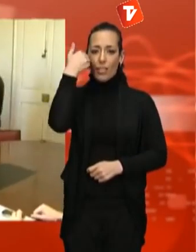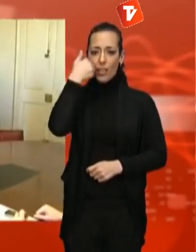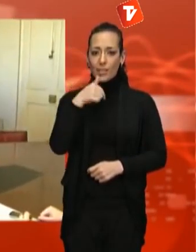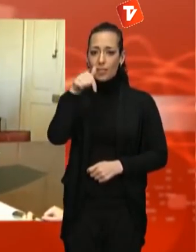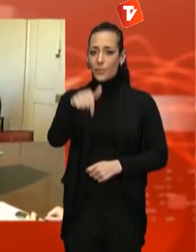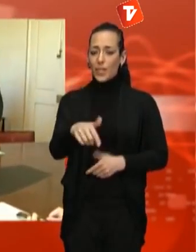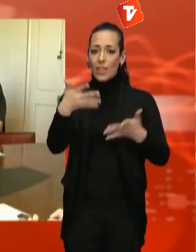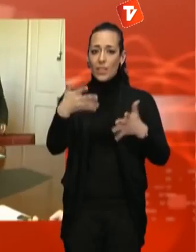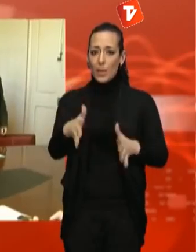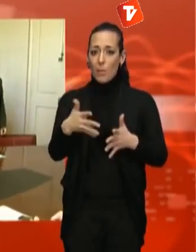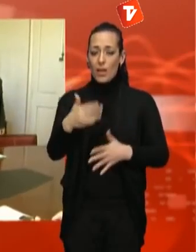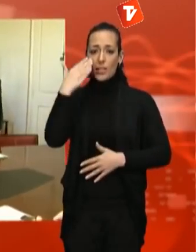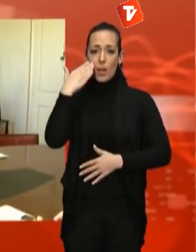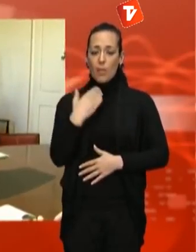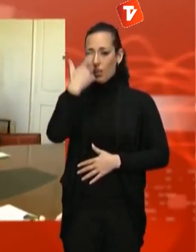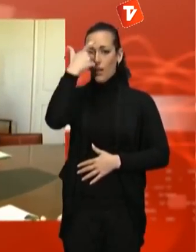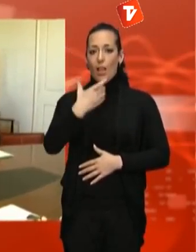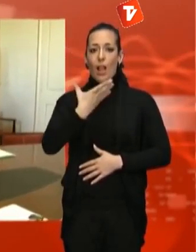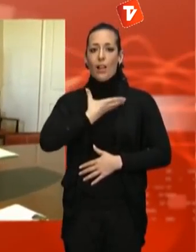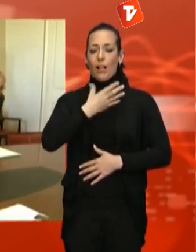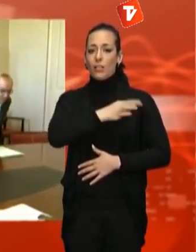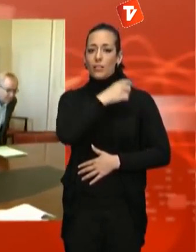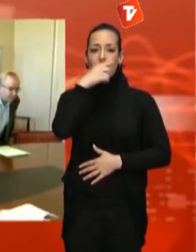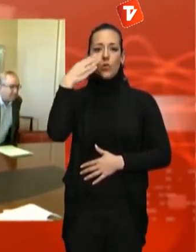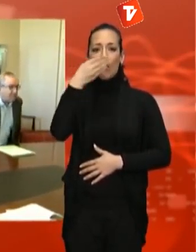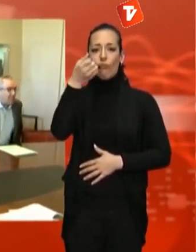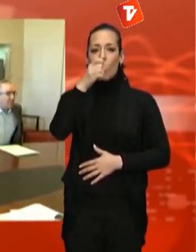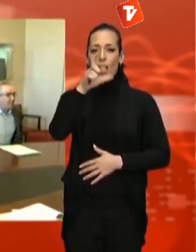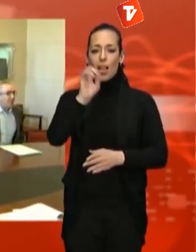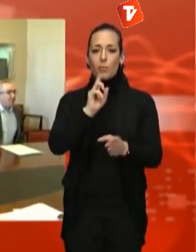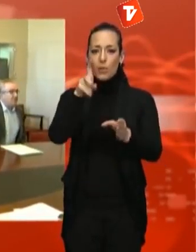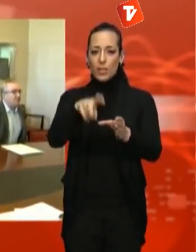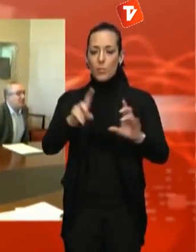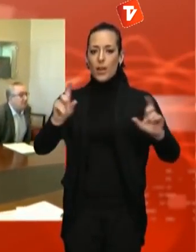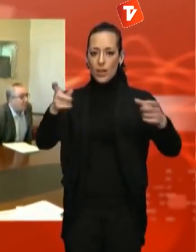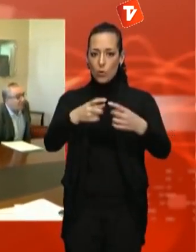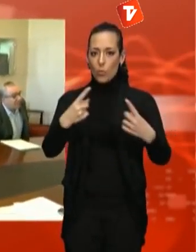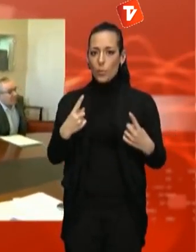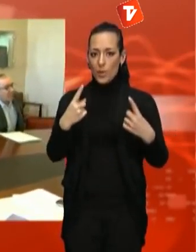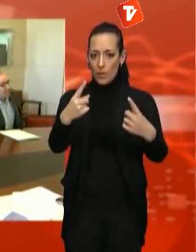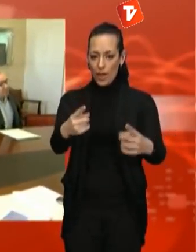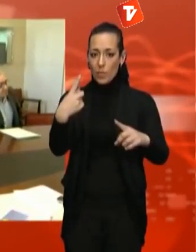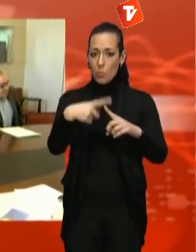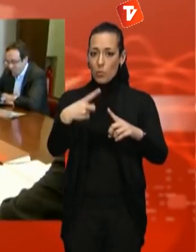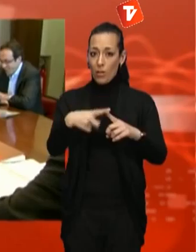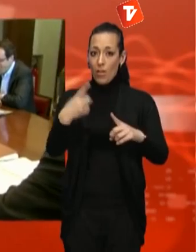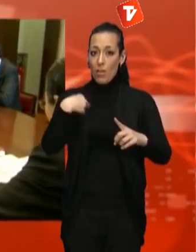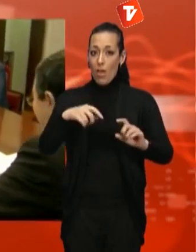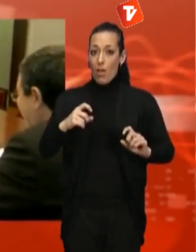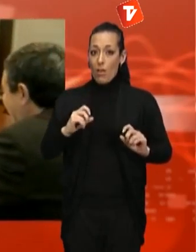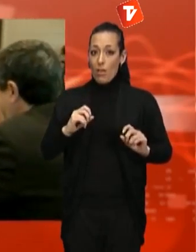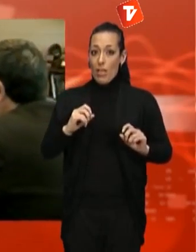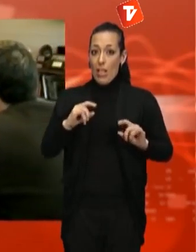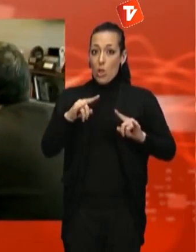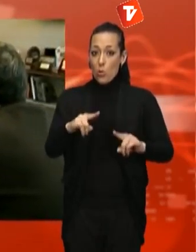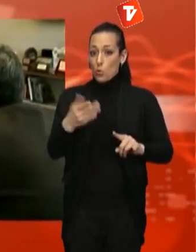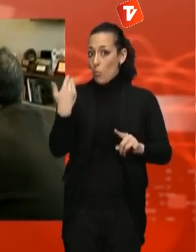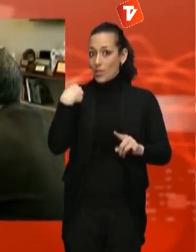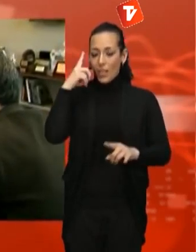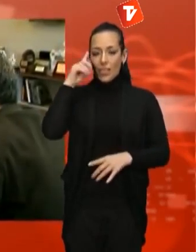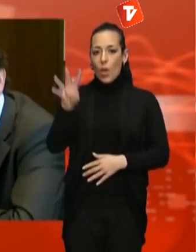ciutat, Jordi Vallarta, ha presidit la primera reunió de la Comissió d'Impuls del Pacte després de constituir-se formalment el passat dilluns i a